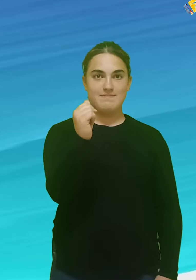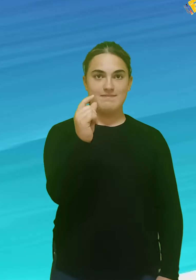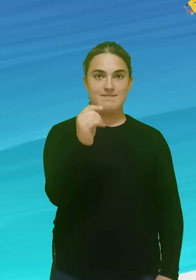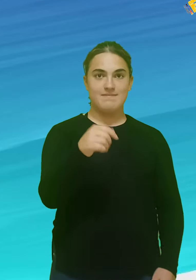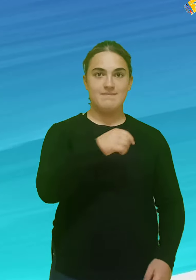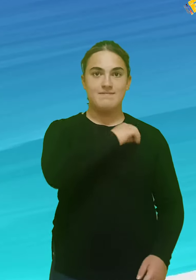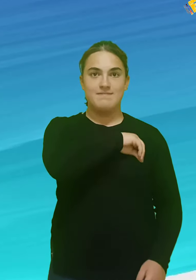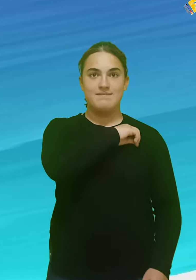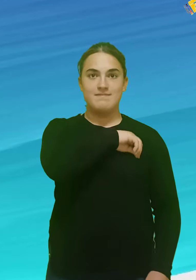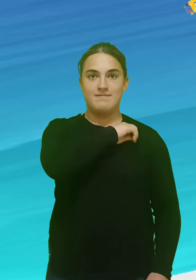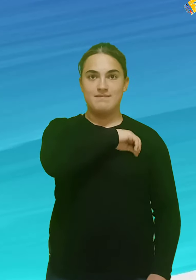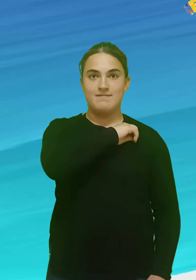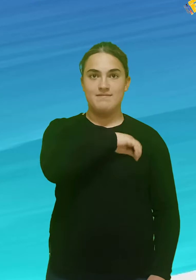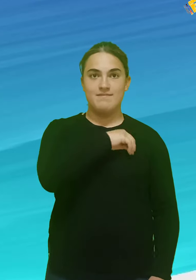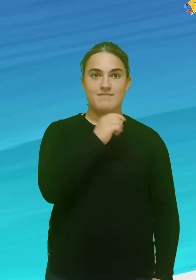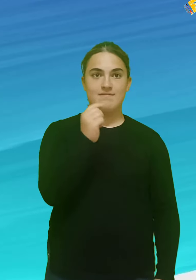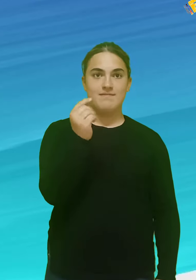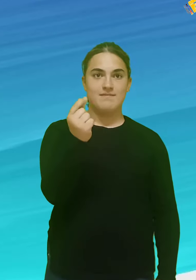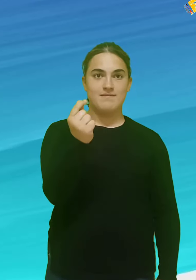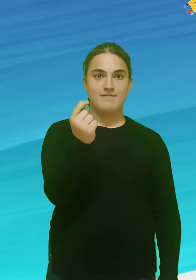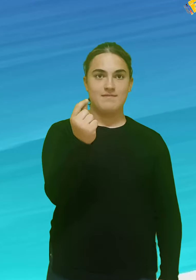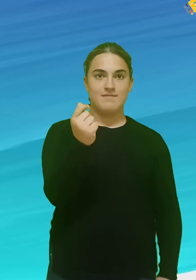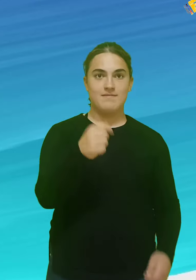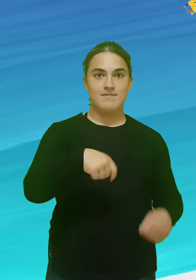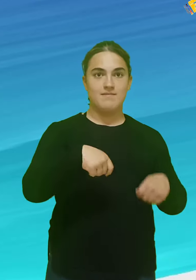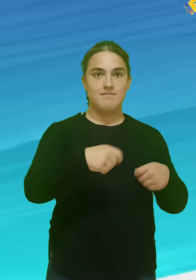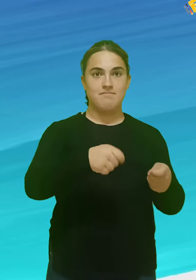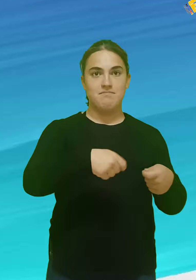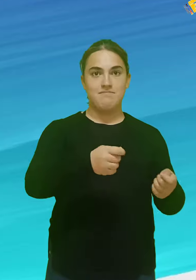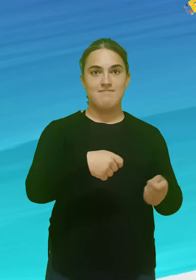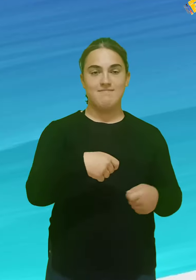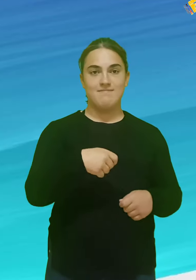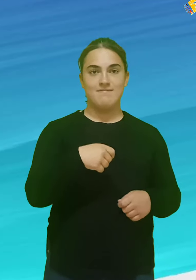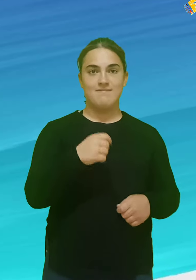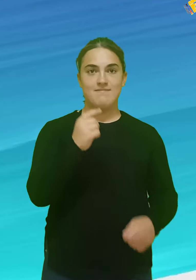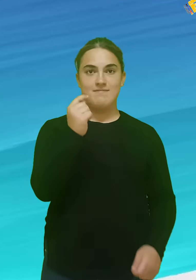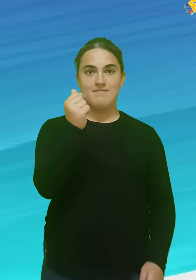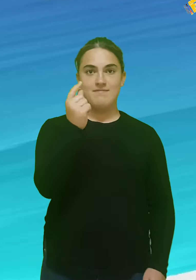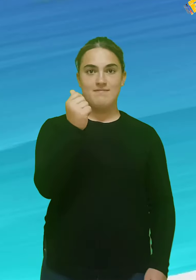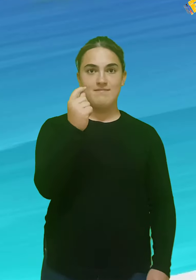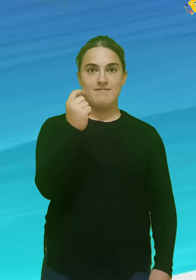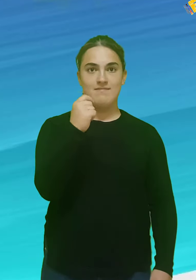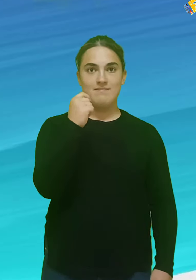A diferença entre o rendimento e as despesas dá-nos o nosso saldo mensal.